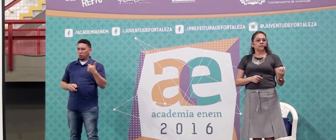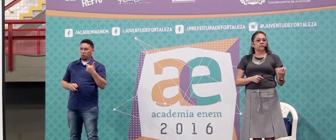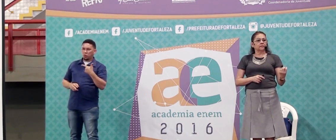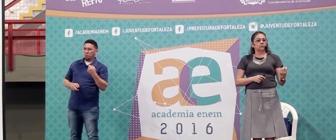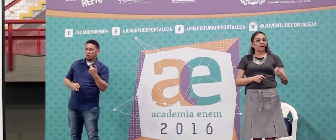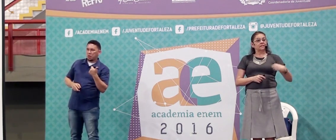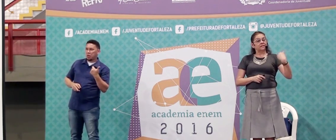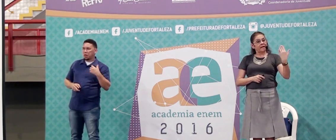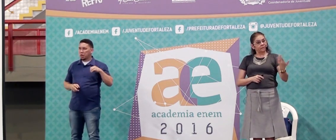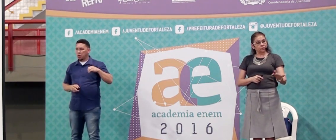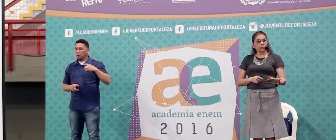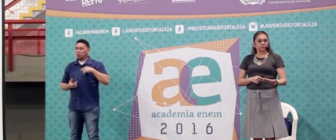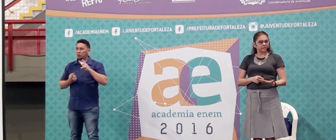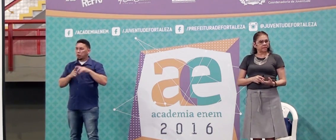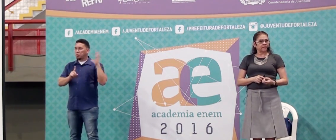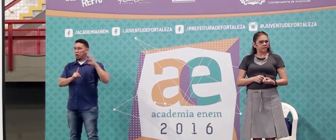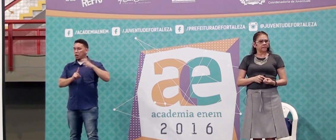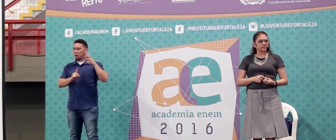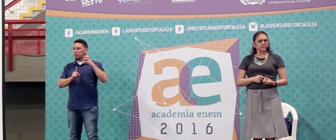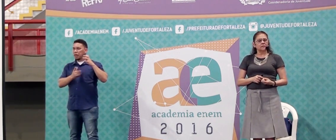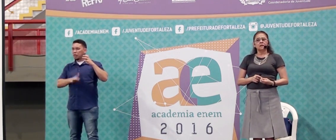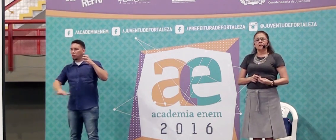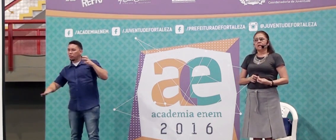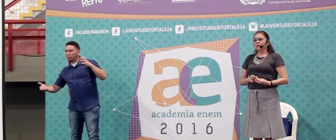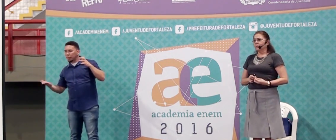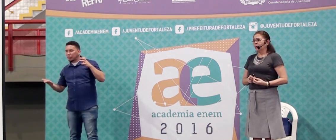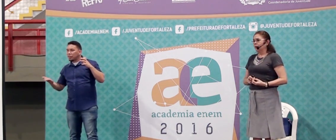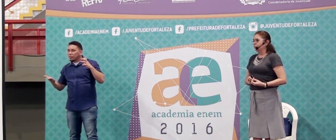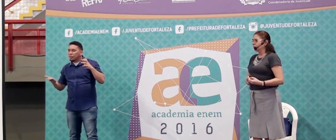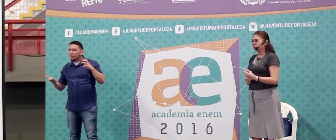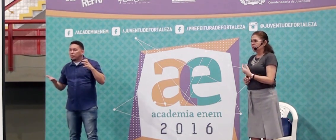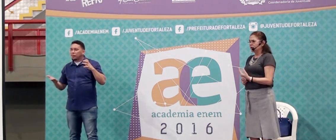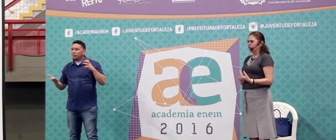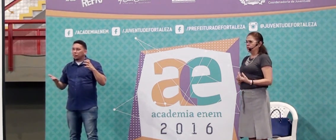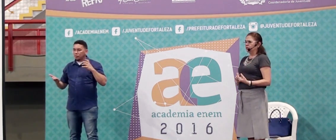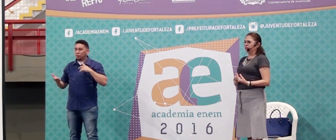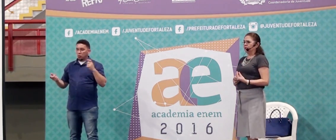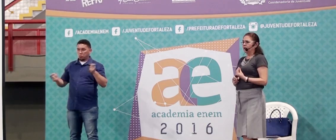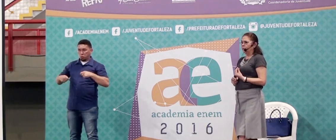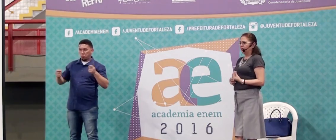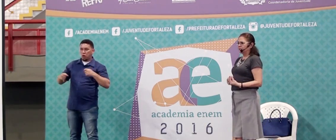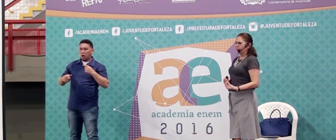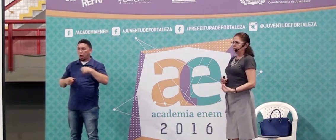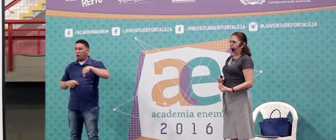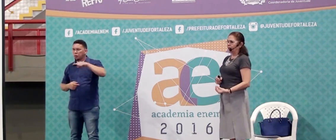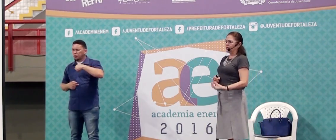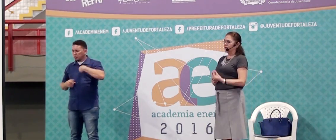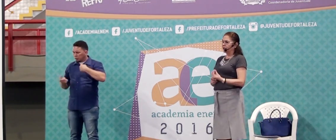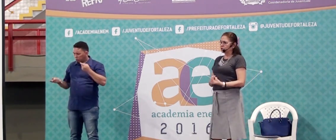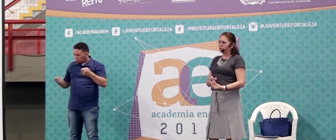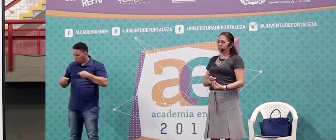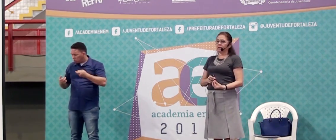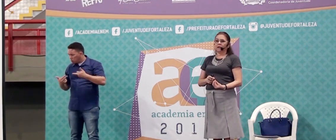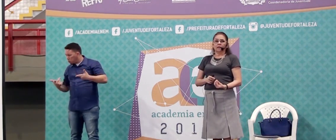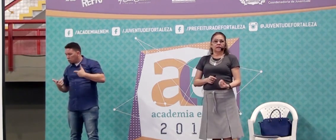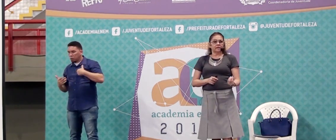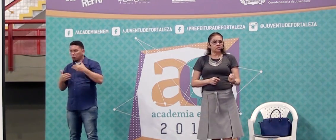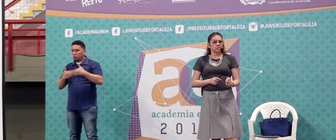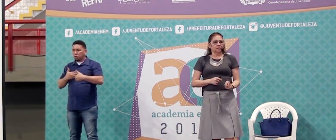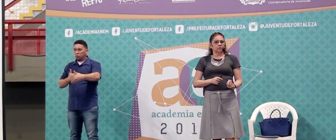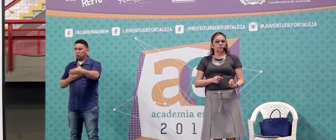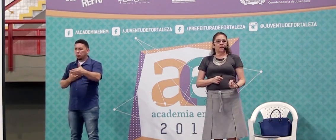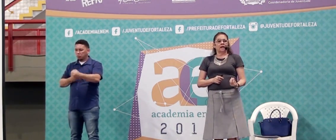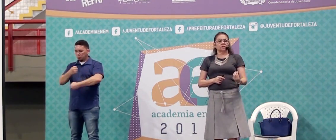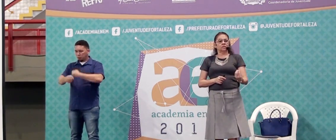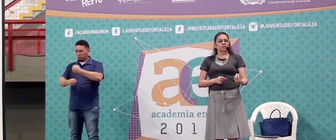questão do assédio contra as crianças. E é impossível você não perceber que